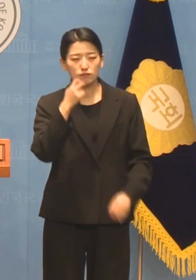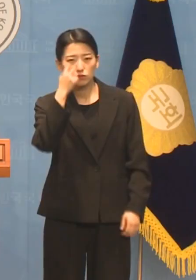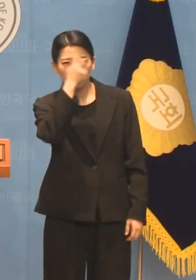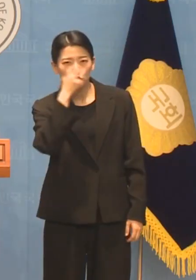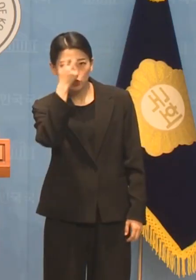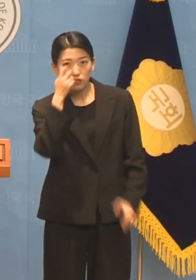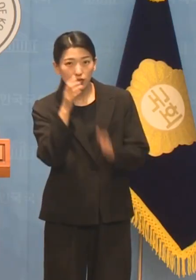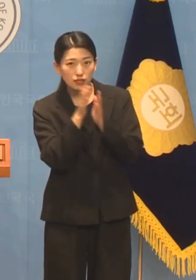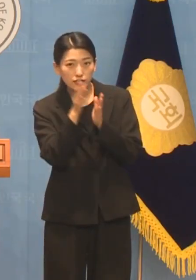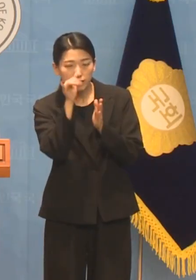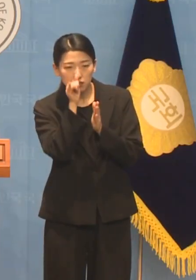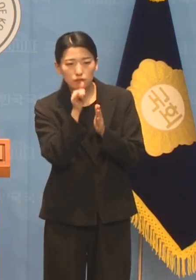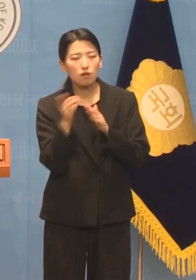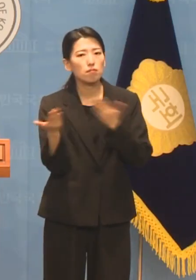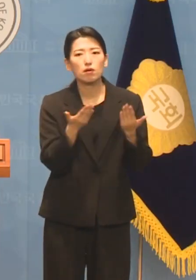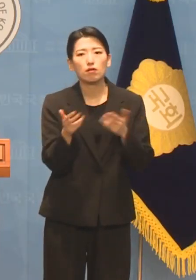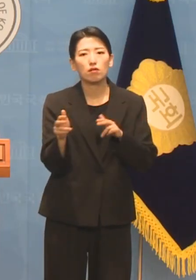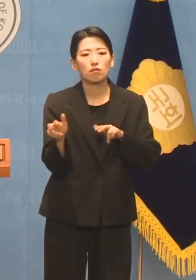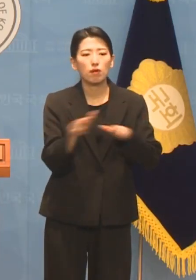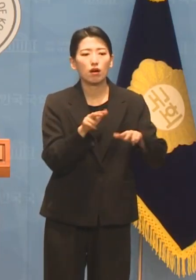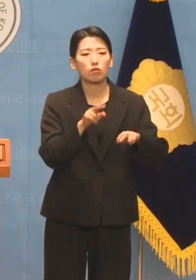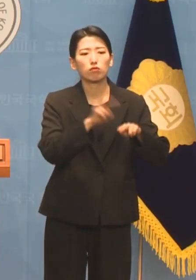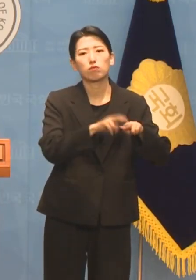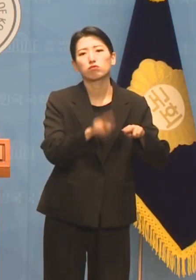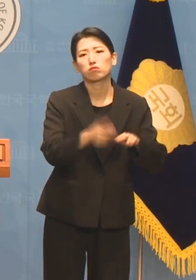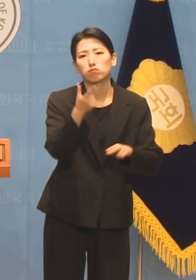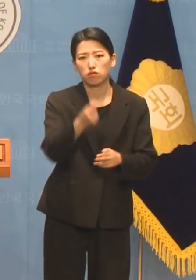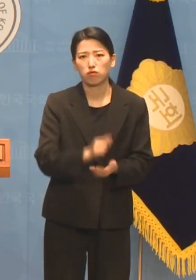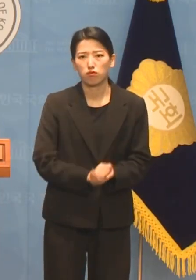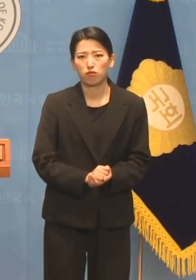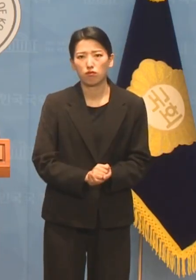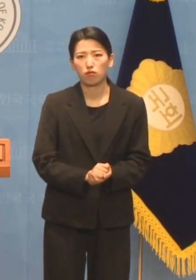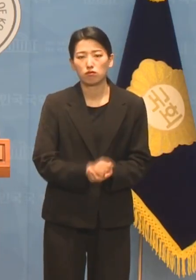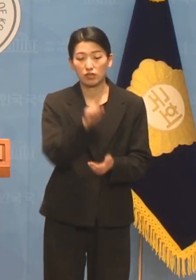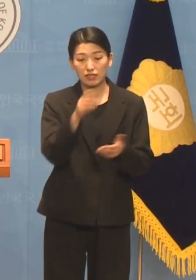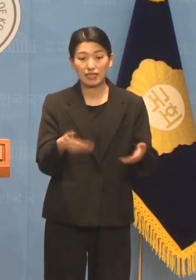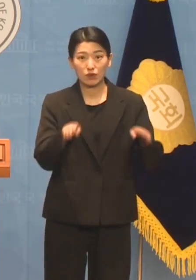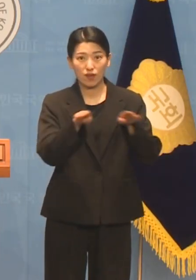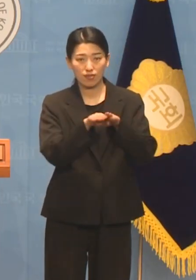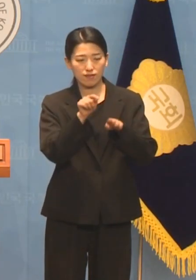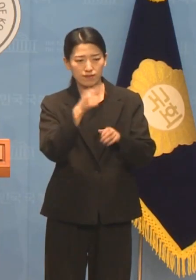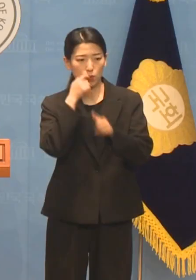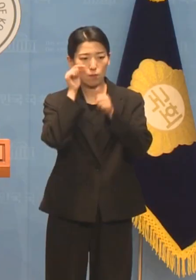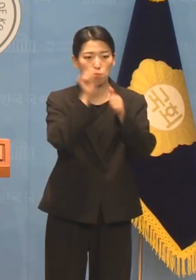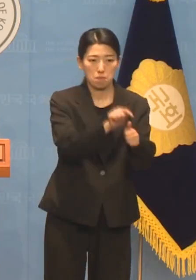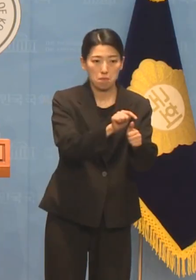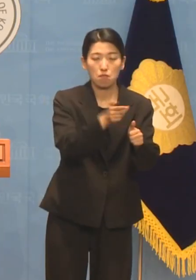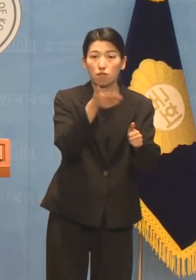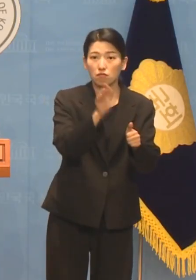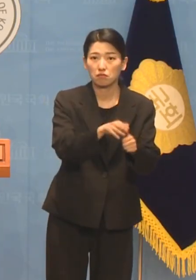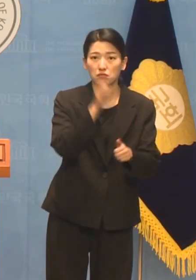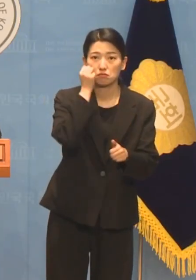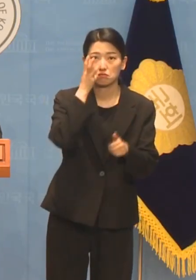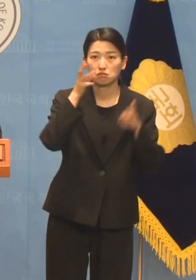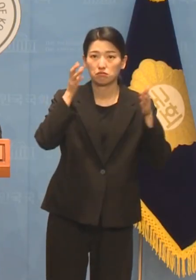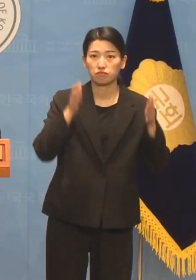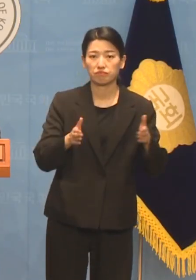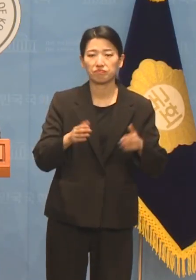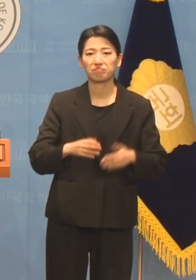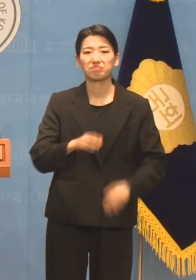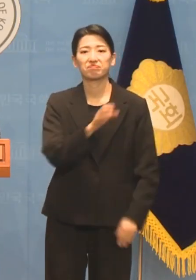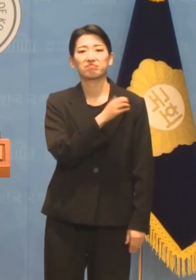김성훈과 이광우는 지난 1월 초 기관 통보를 받았으면서도 무려 3개월이나 지난 지금까지 도대체